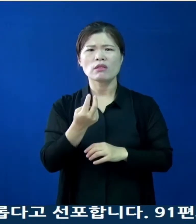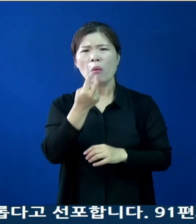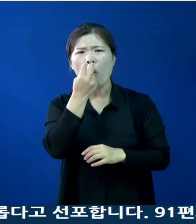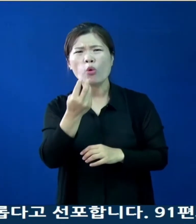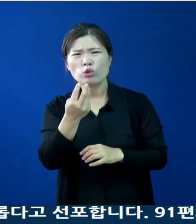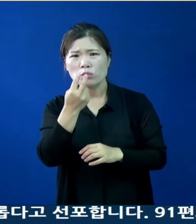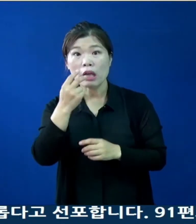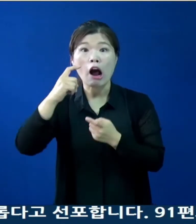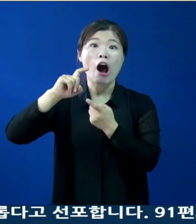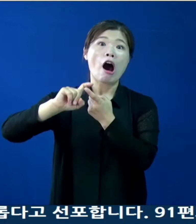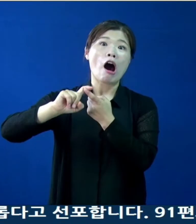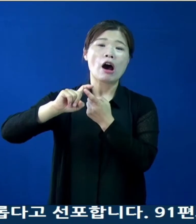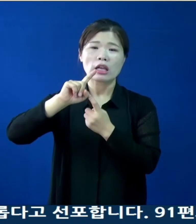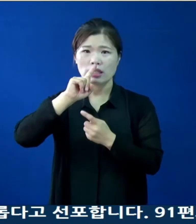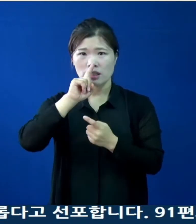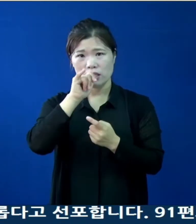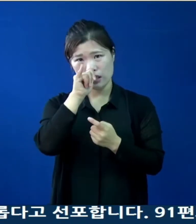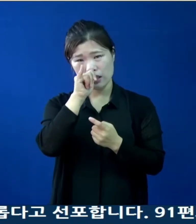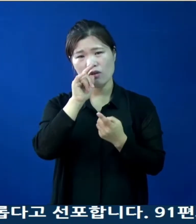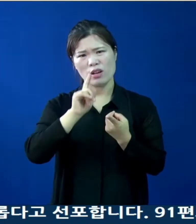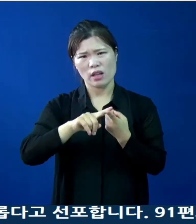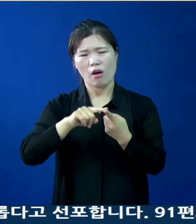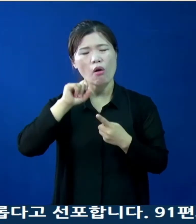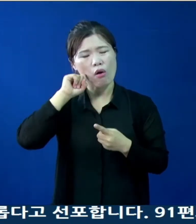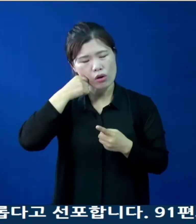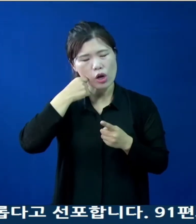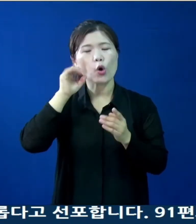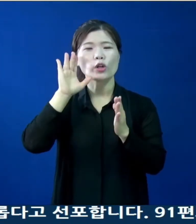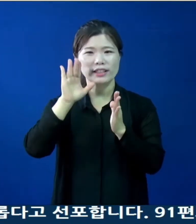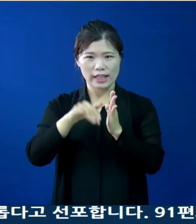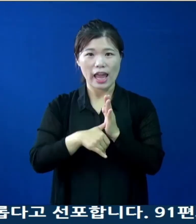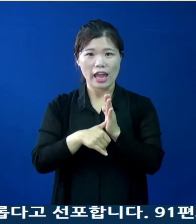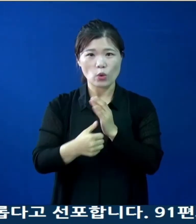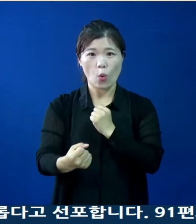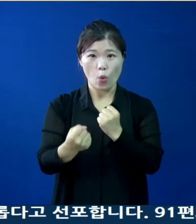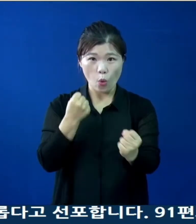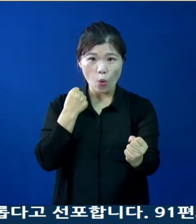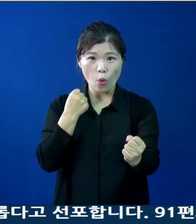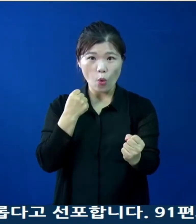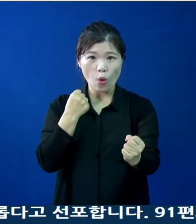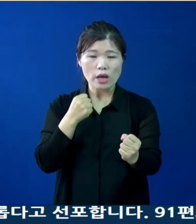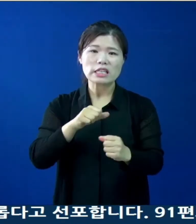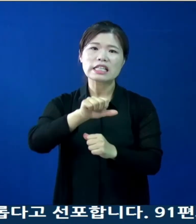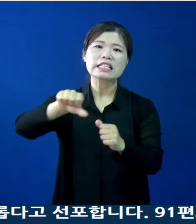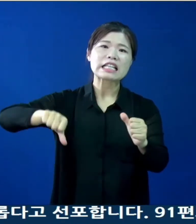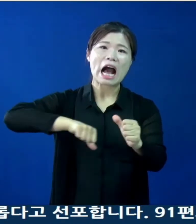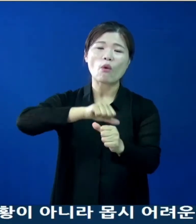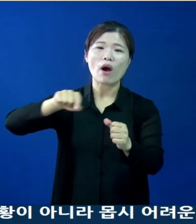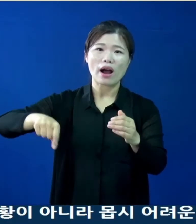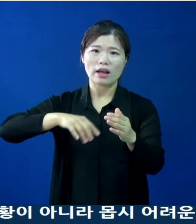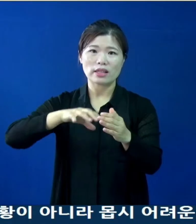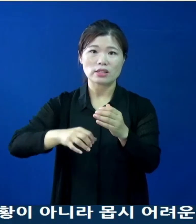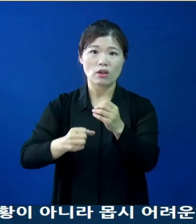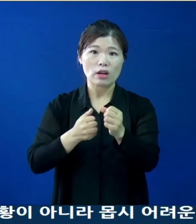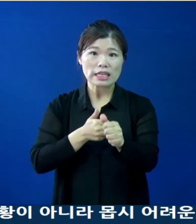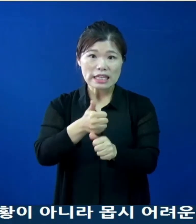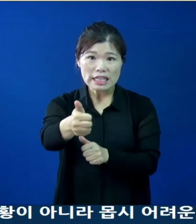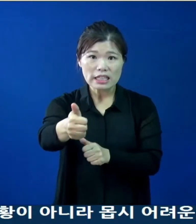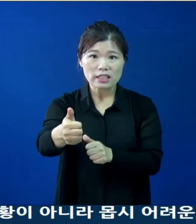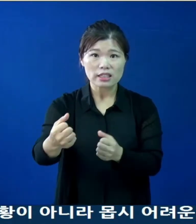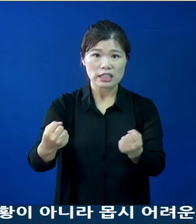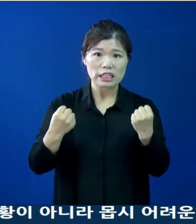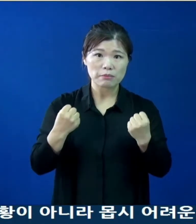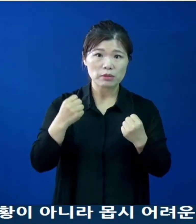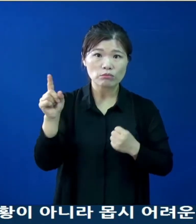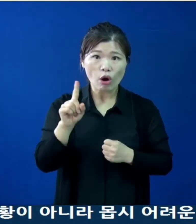달려있는 상황, 이런 어려운 시기를 걸어갈 때에도 그 상황을 이기는 힘은 뭐냐면